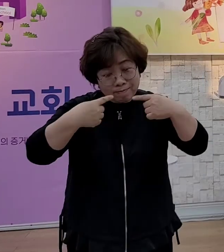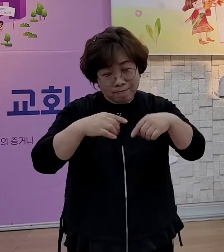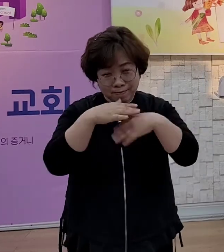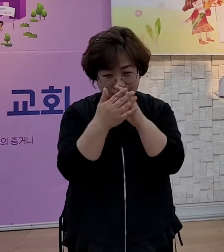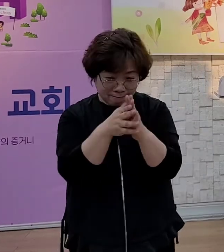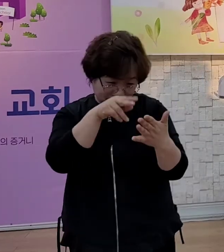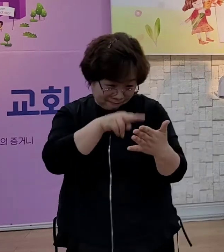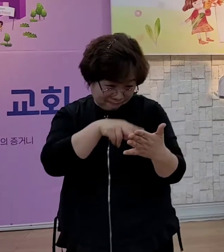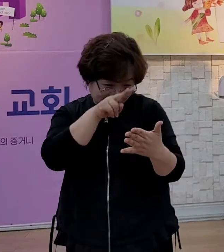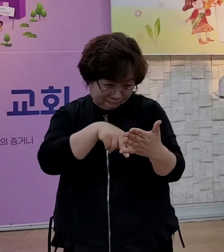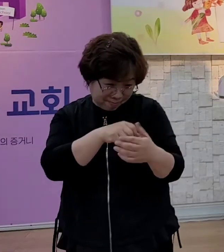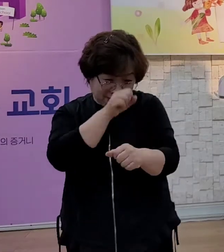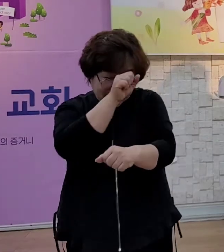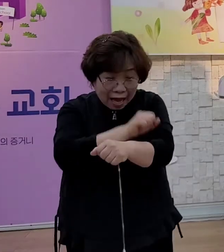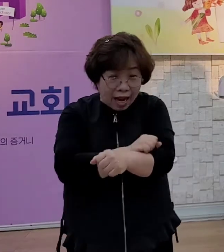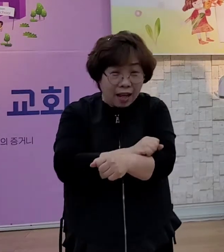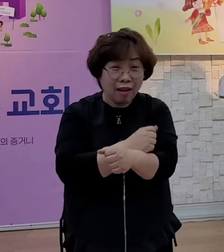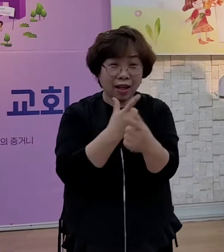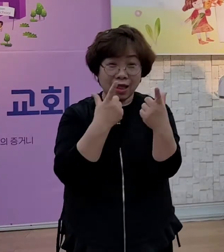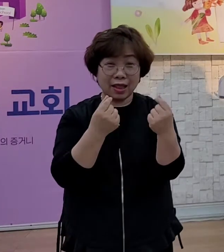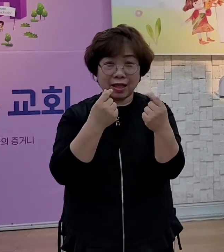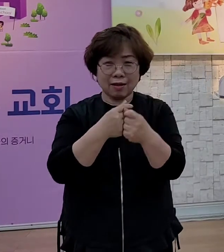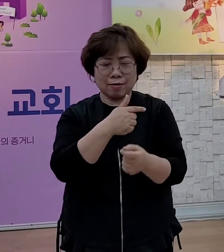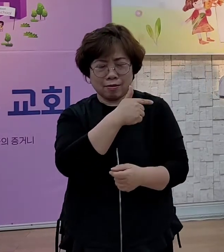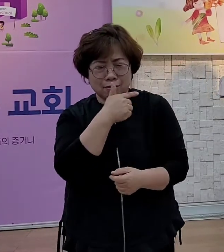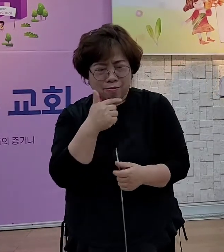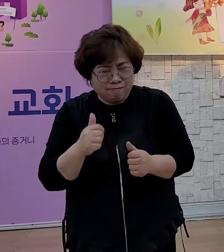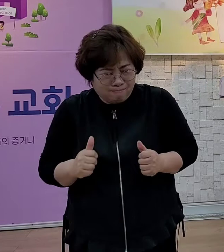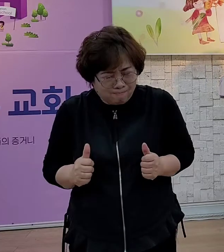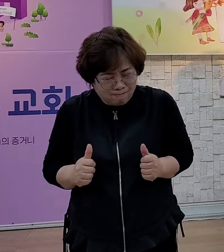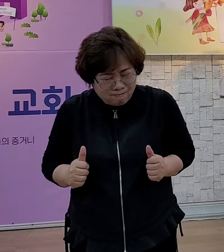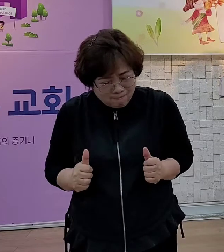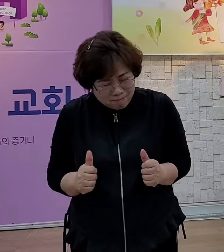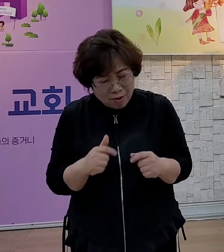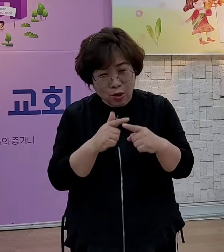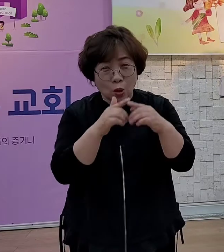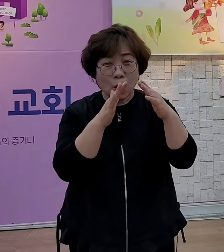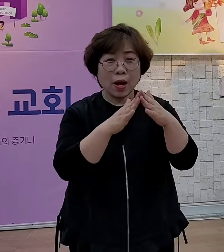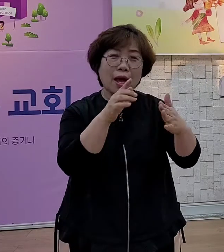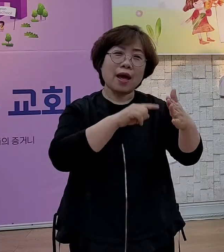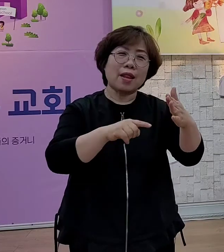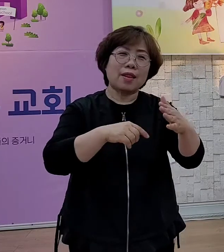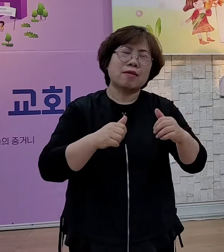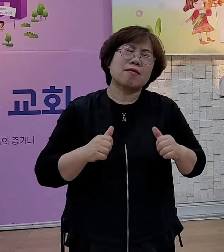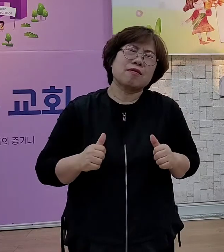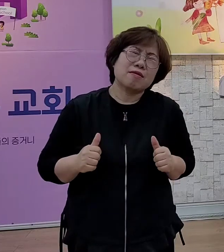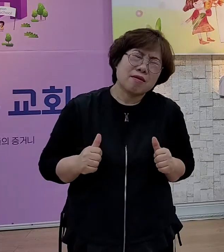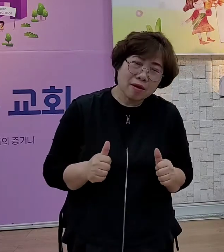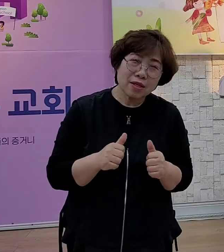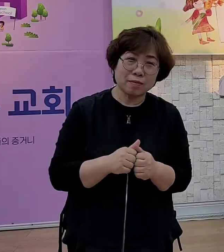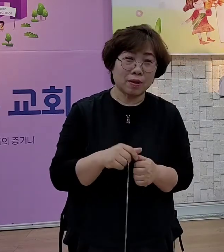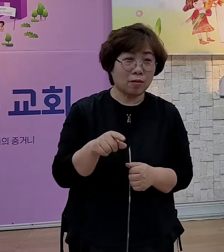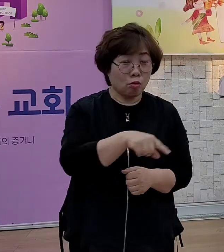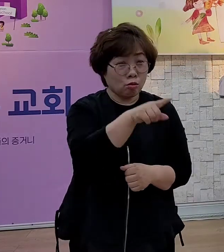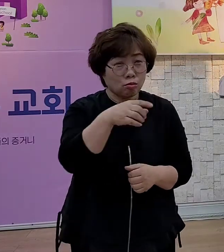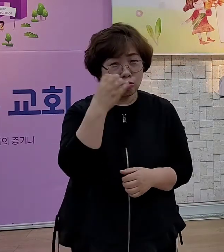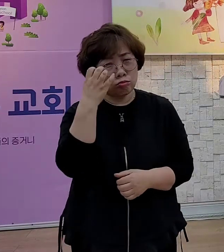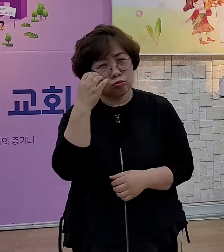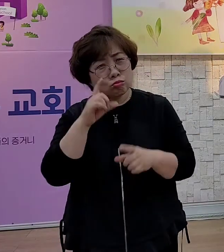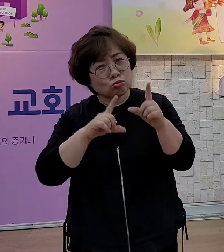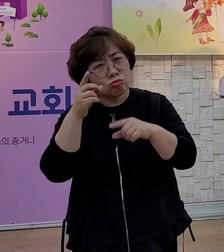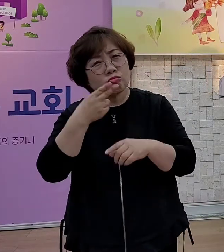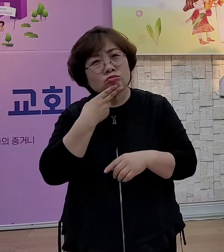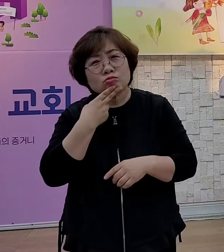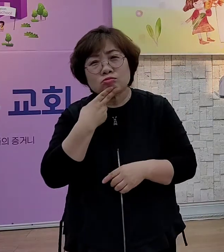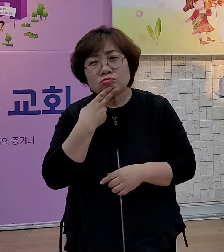많이 읽고 너무너무 열심을 냅니다. 교회 안에서. 여기 누가 이상한 사람으로 보입니까? 정말